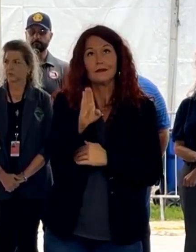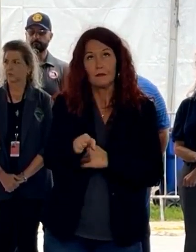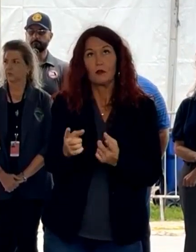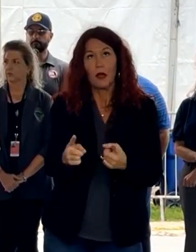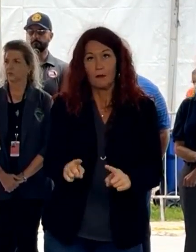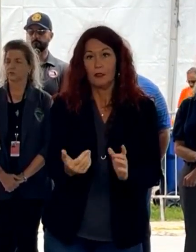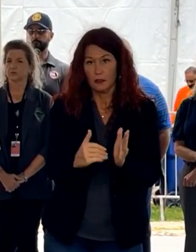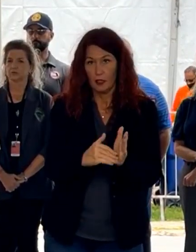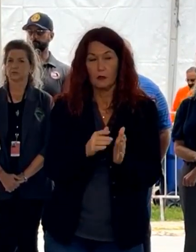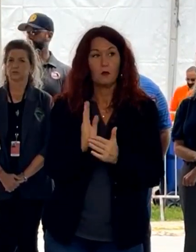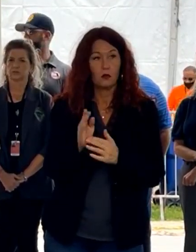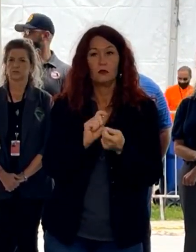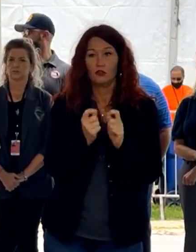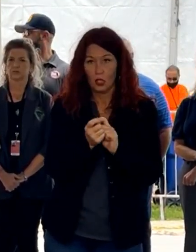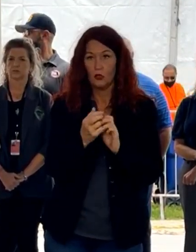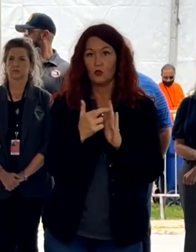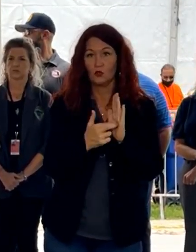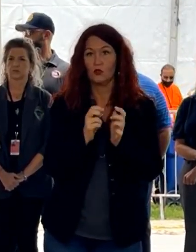happen again.